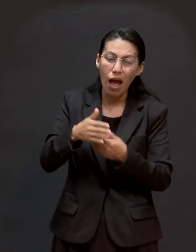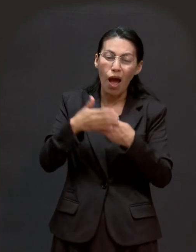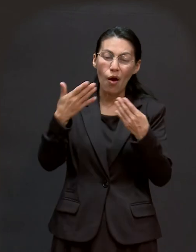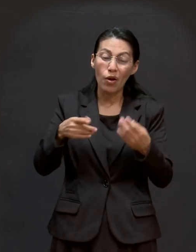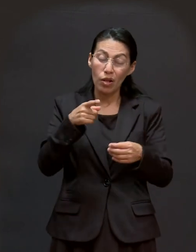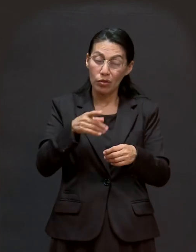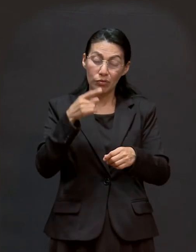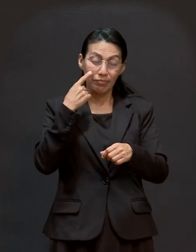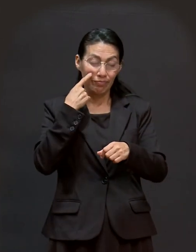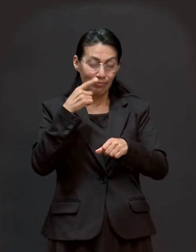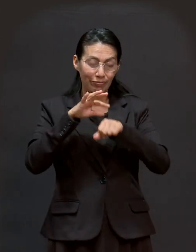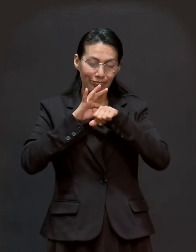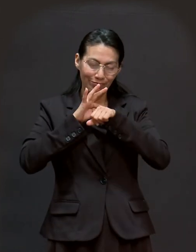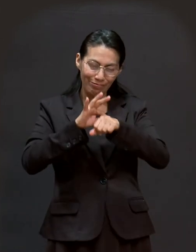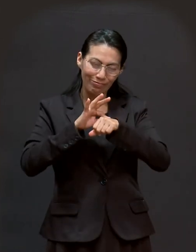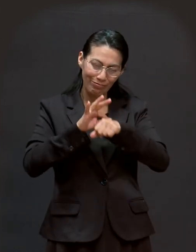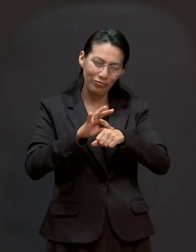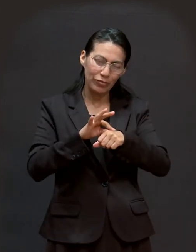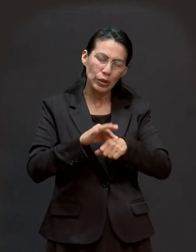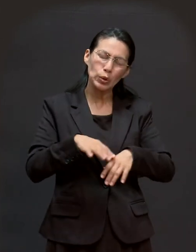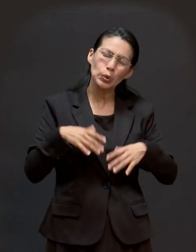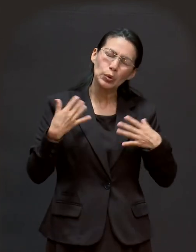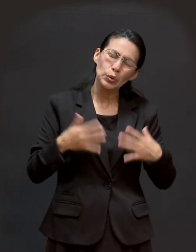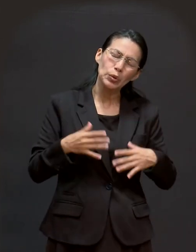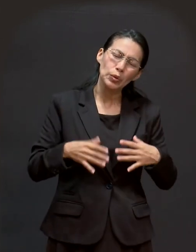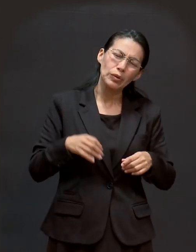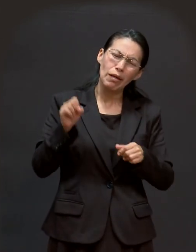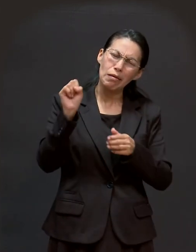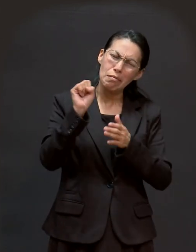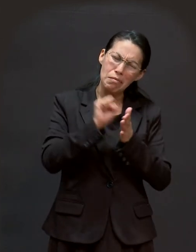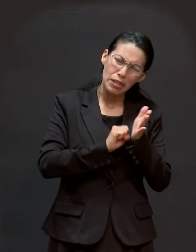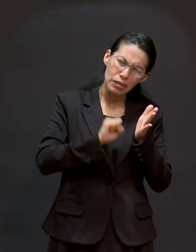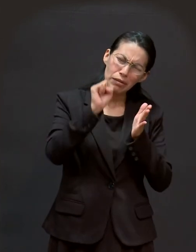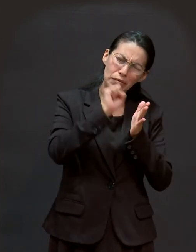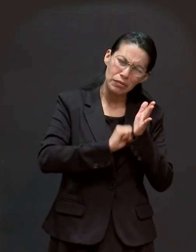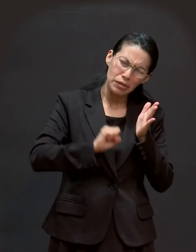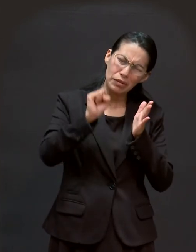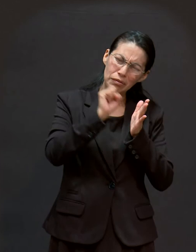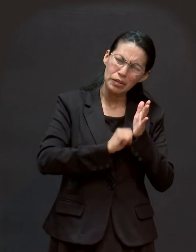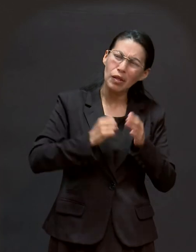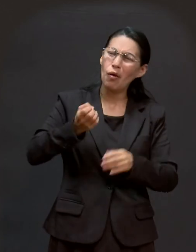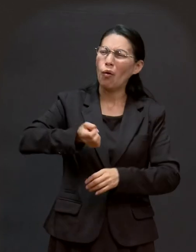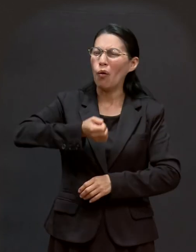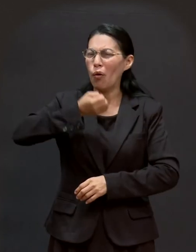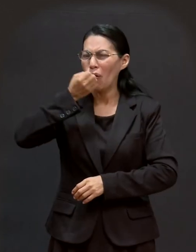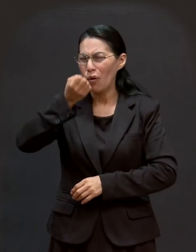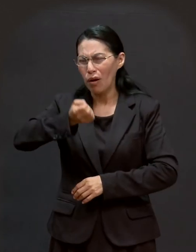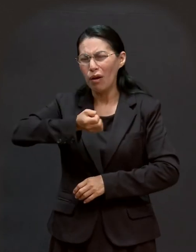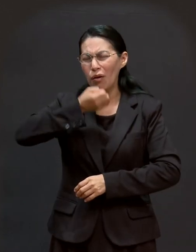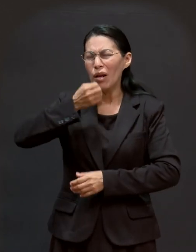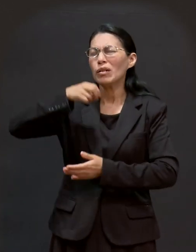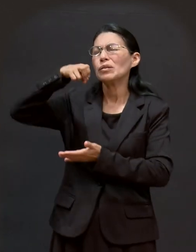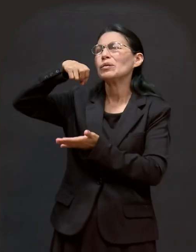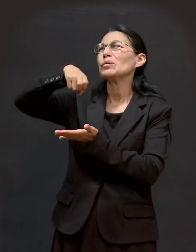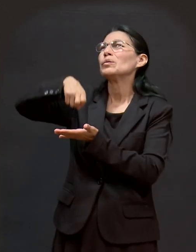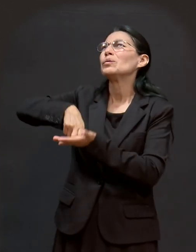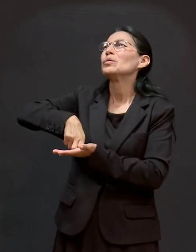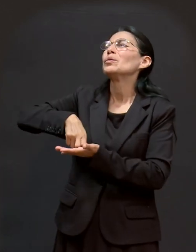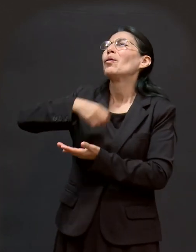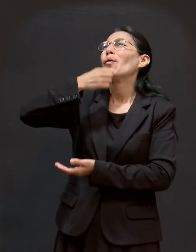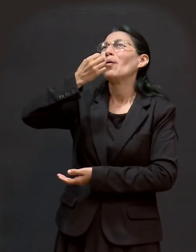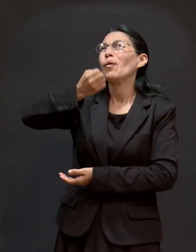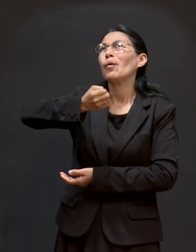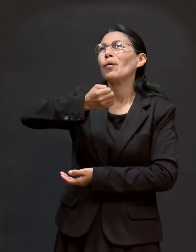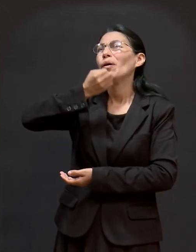y ha sido han sido meses de fervientemente orar y